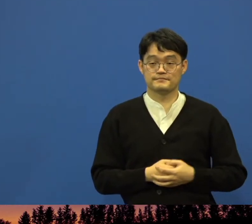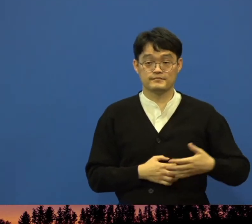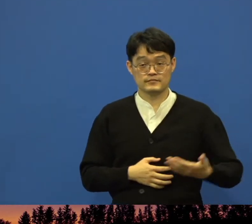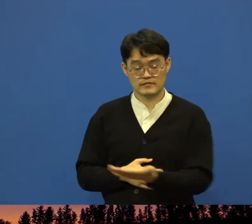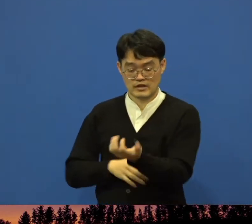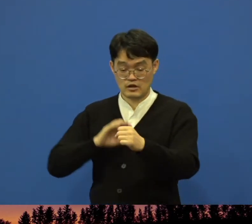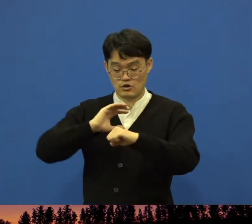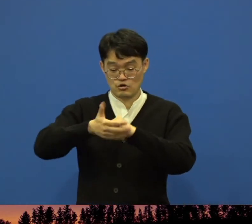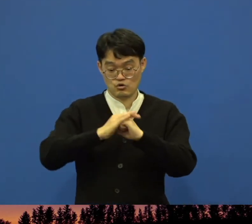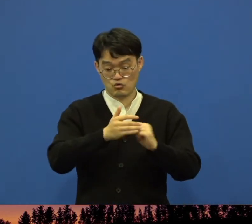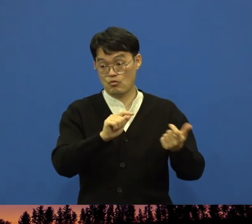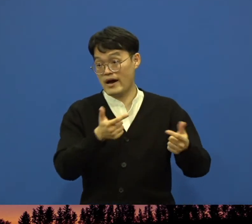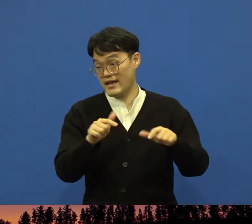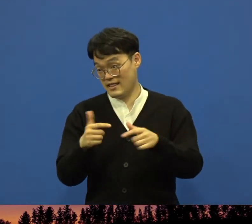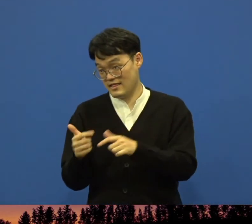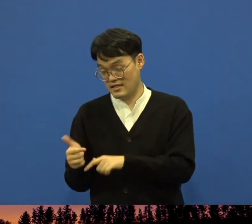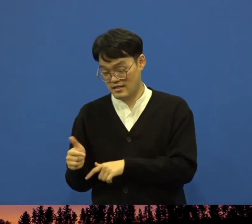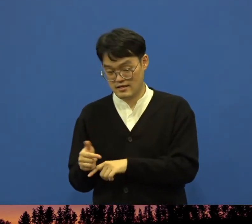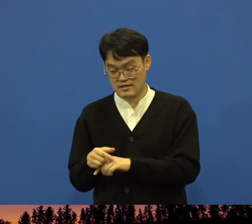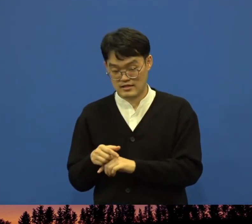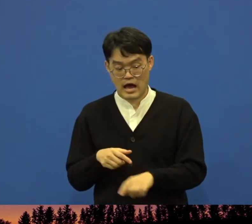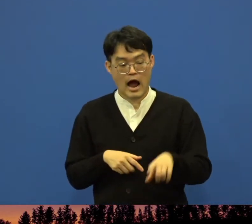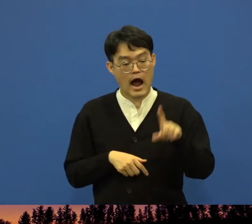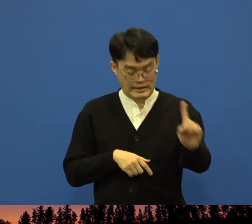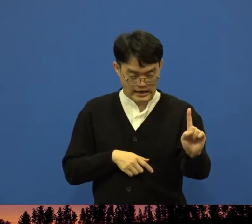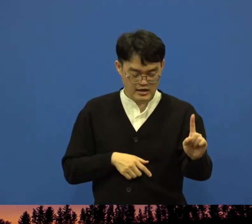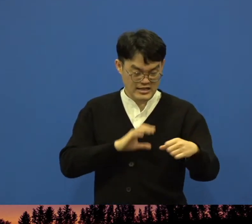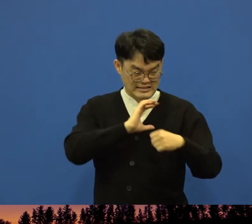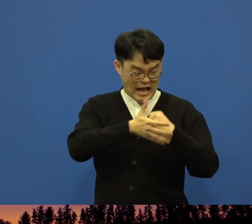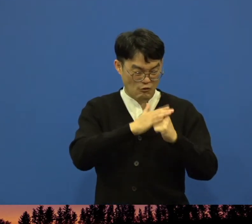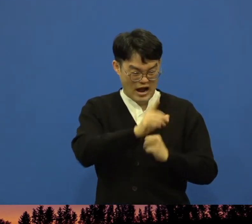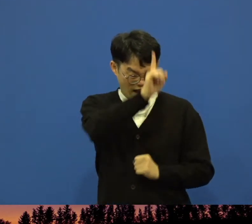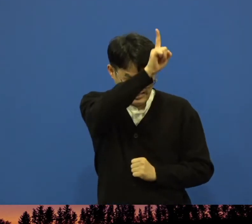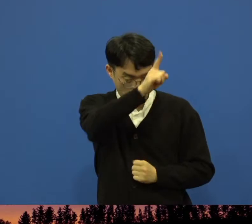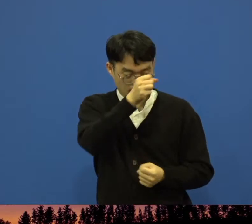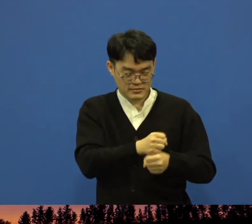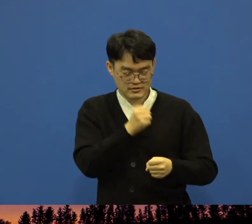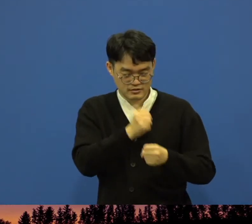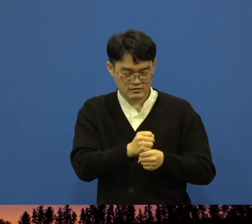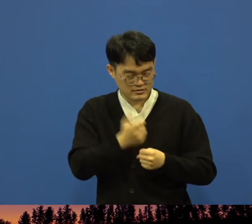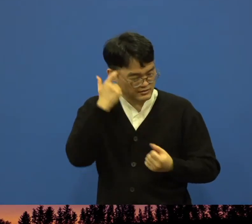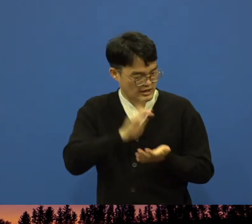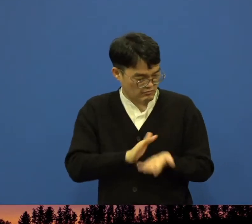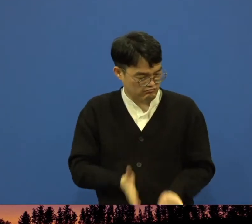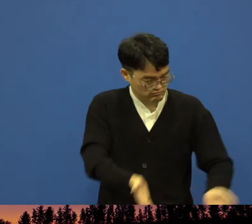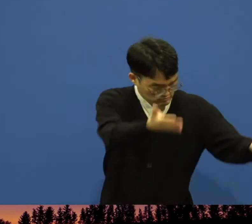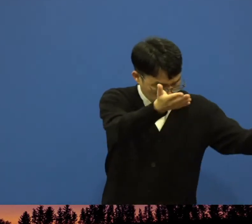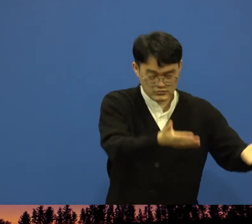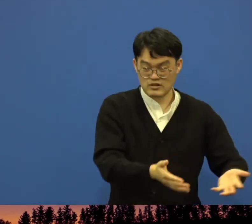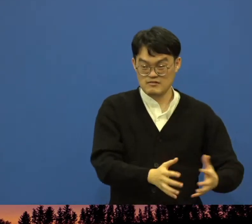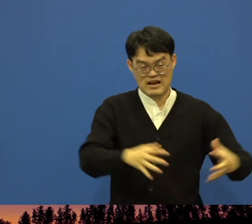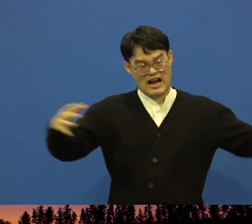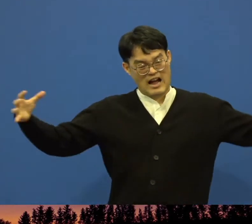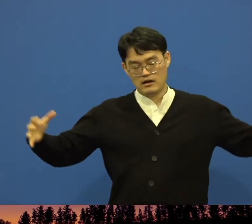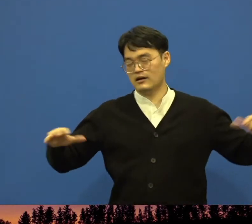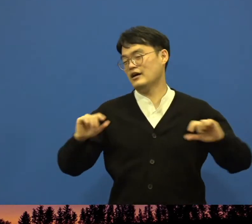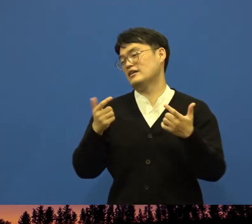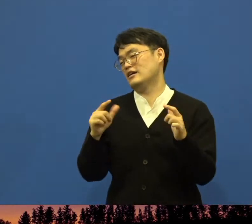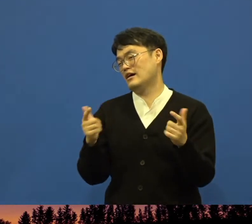그냥 뭐 이렇게 뭐 한 종류, 몇 종류만 딱 만들어 놓고 이렇게 그냥 굉장히 양만 많은 게